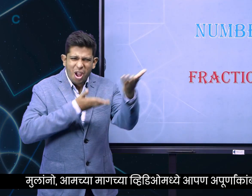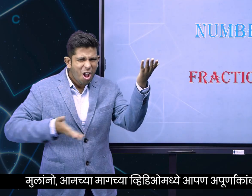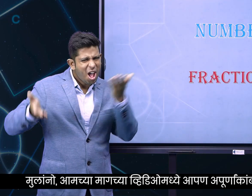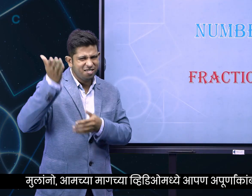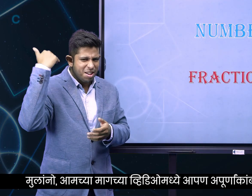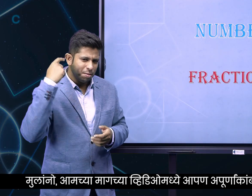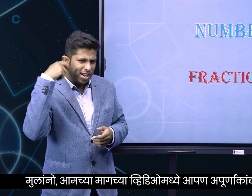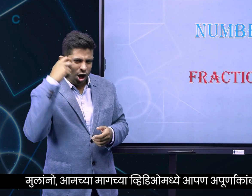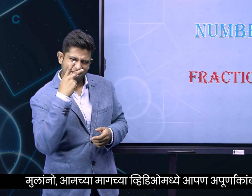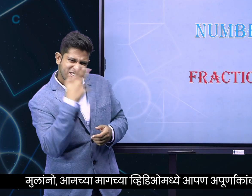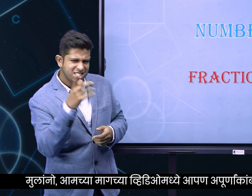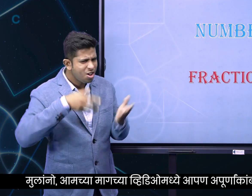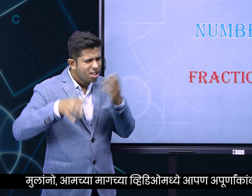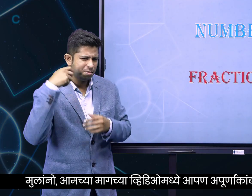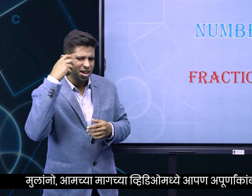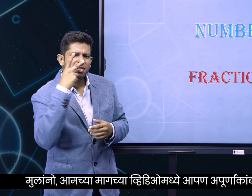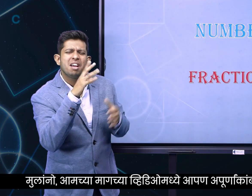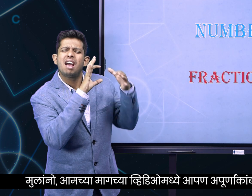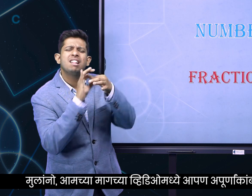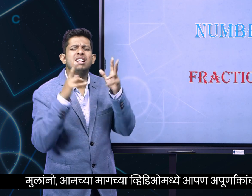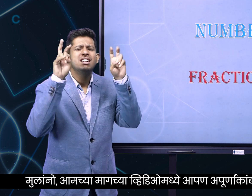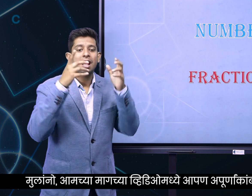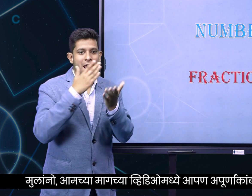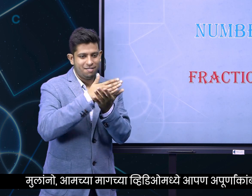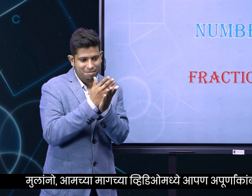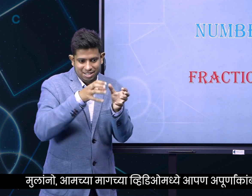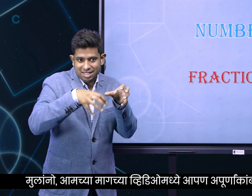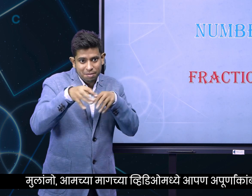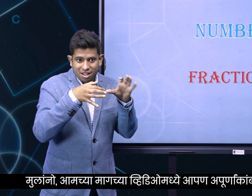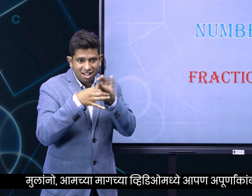मुलांनो, आमच्या मागच्या व्हिडिओमध्ये आपण अपूर्णांकांबद्दल कुठे बोलत होतो?